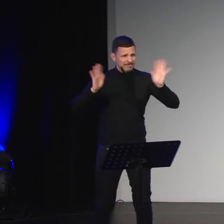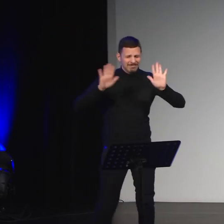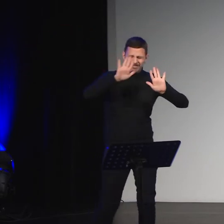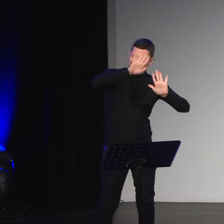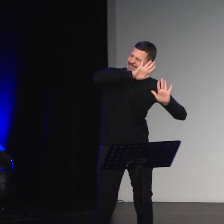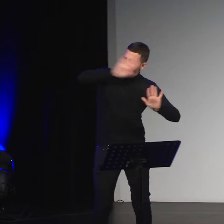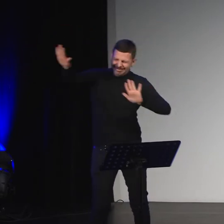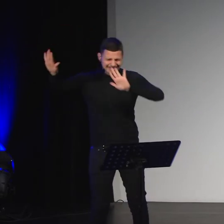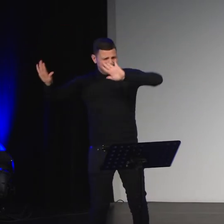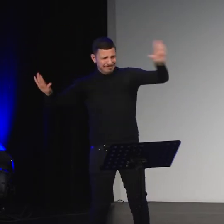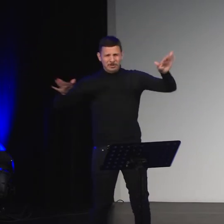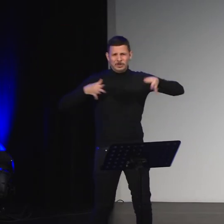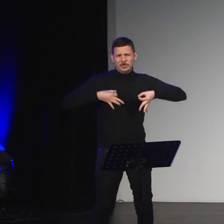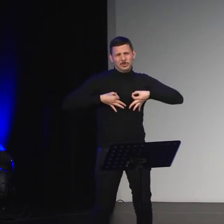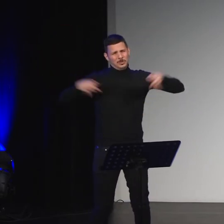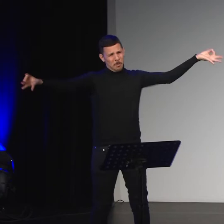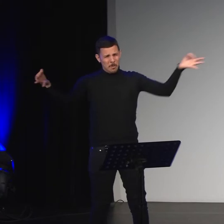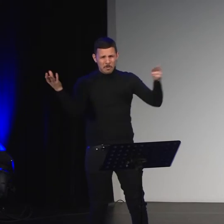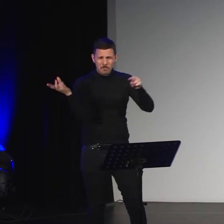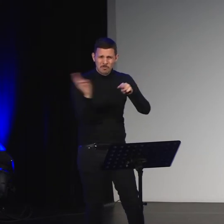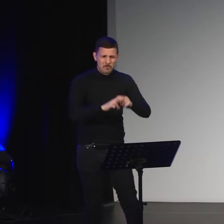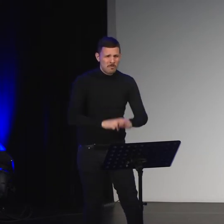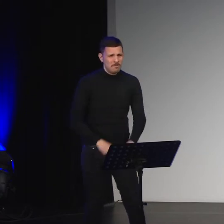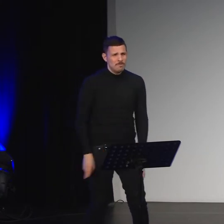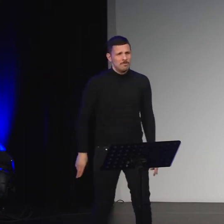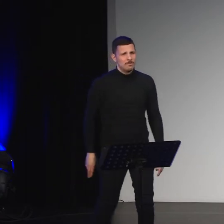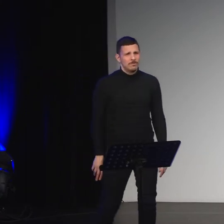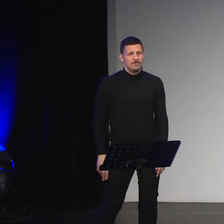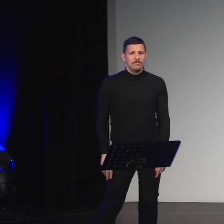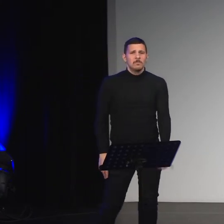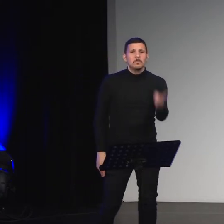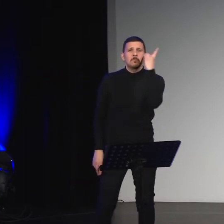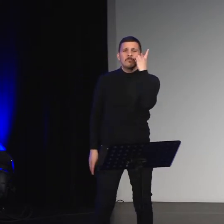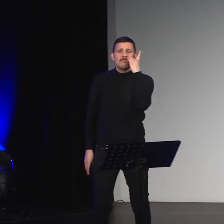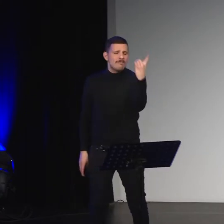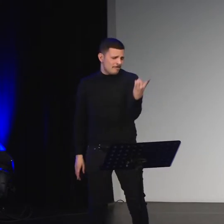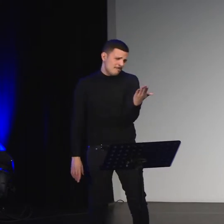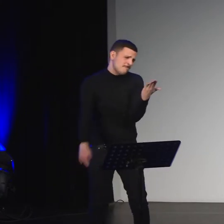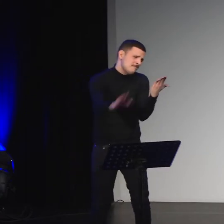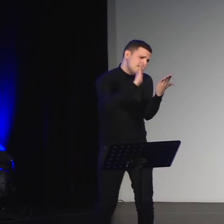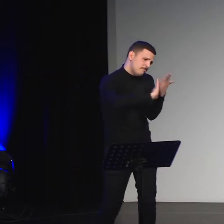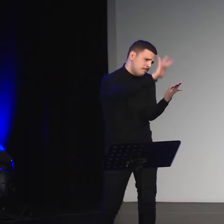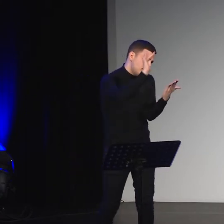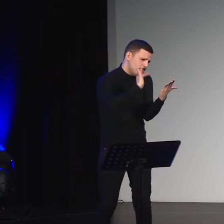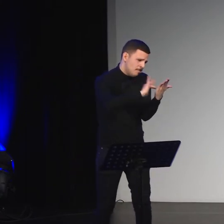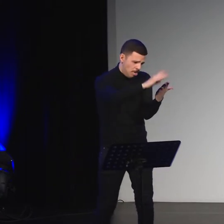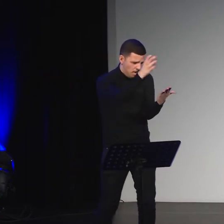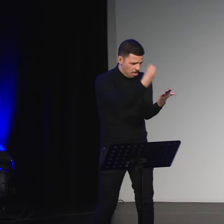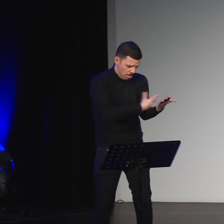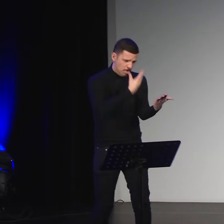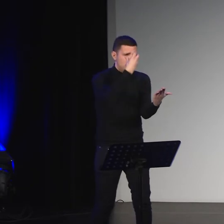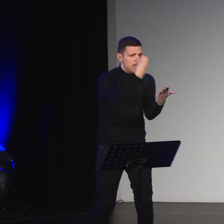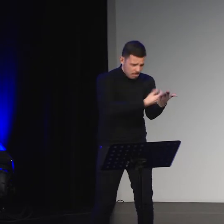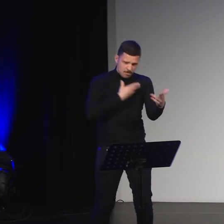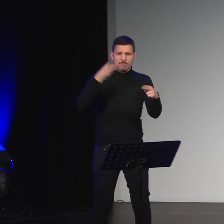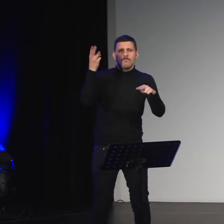un mort. Les journaux et les réseaux ne font qu'annoncer des morts à longueur de journée et à longueur de nuit, le plafond tournait. Quand il